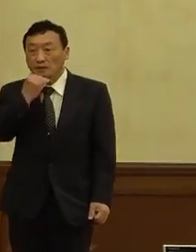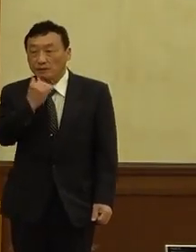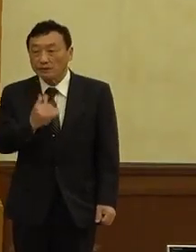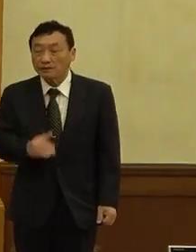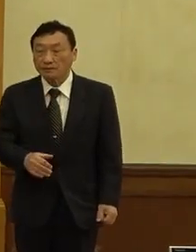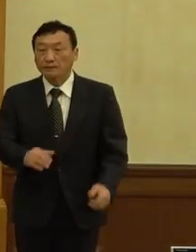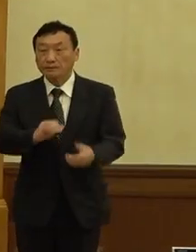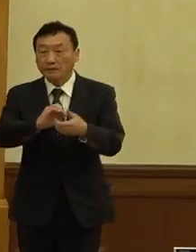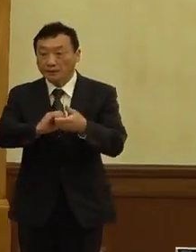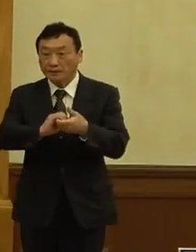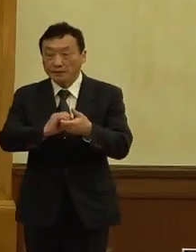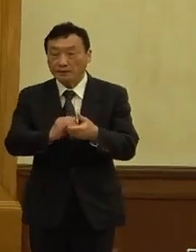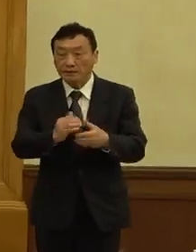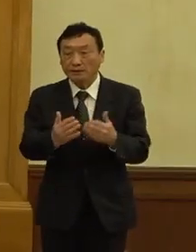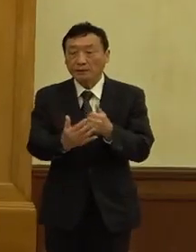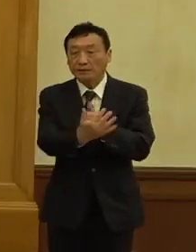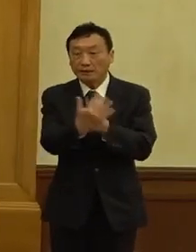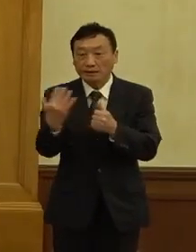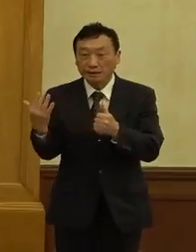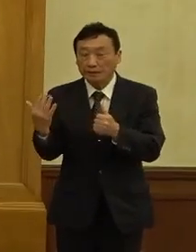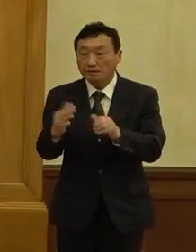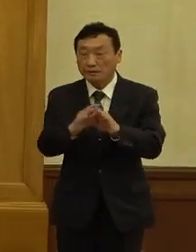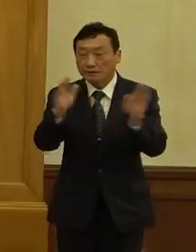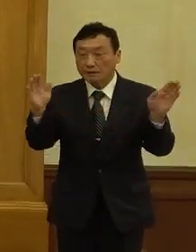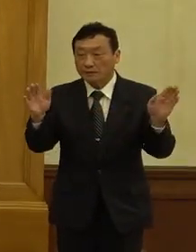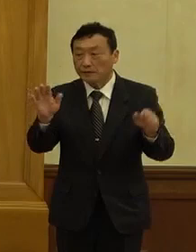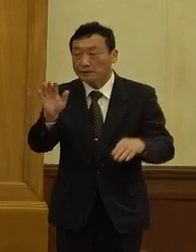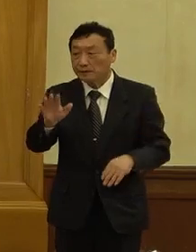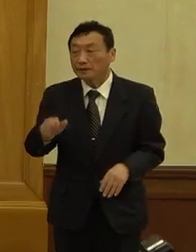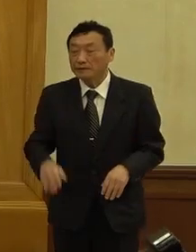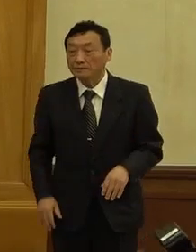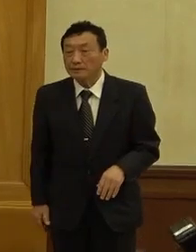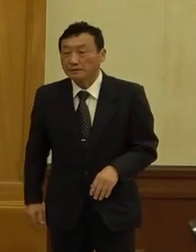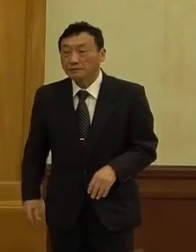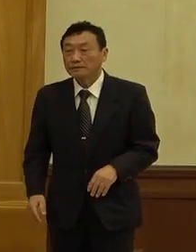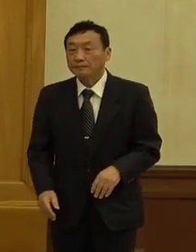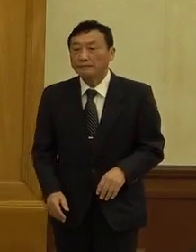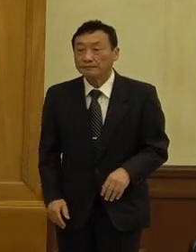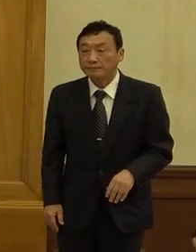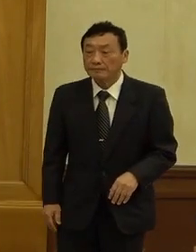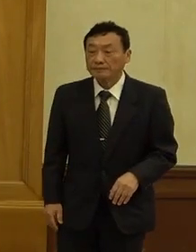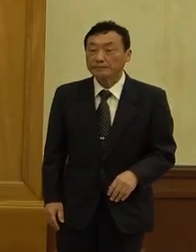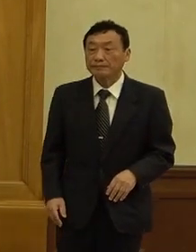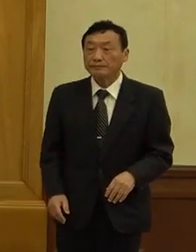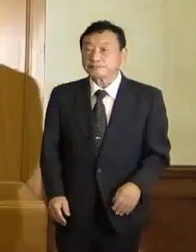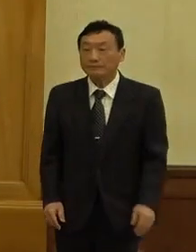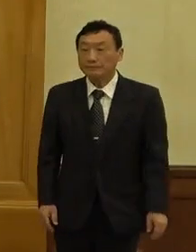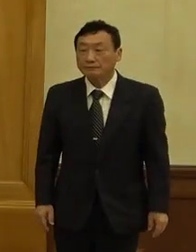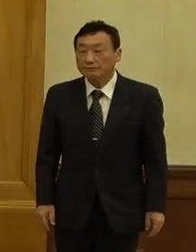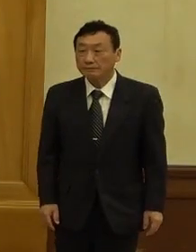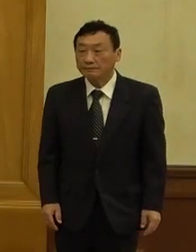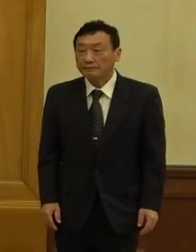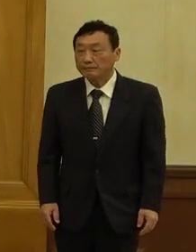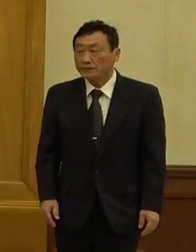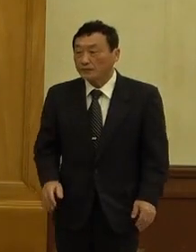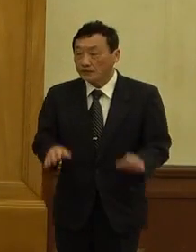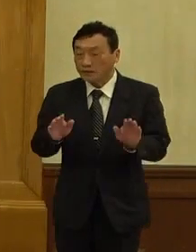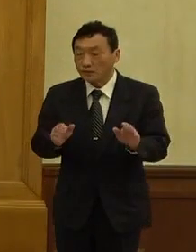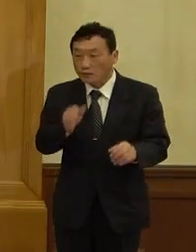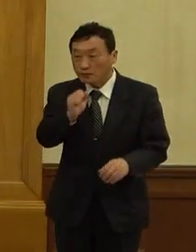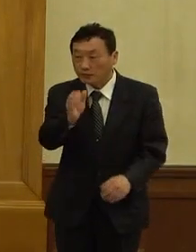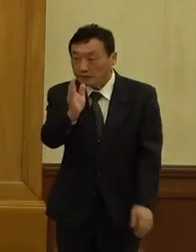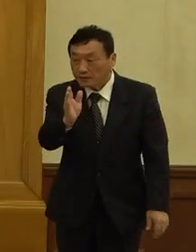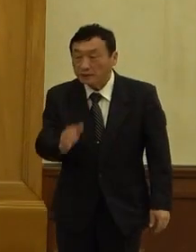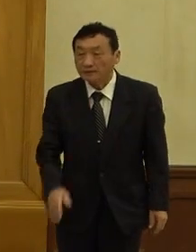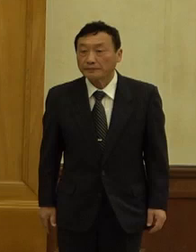ました。それでは定例会見を開始させていただきます。レポート知事から発言があります。いただきます。お願いいたします。 はい、本日もよろしくお願いします